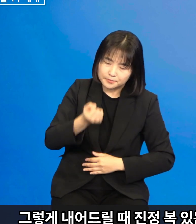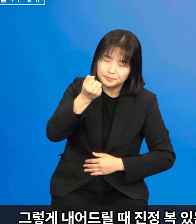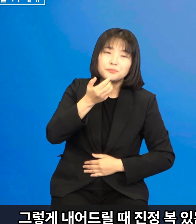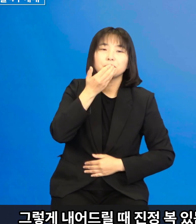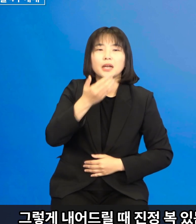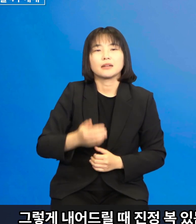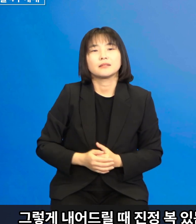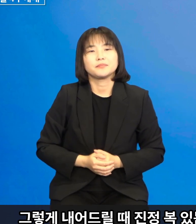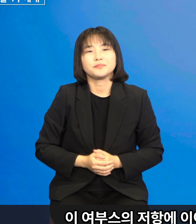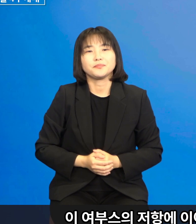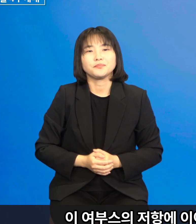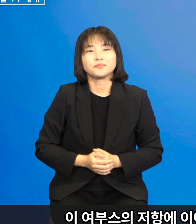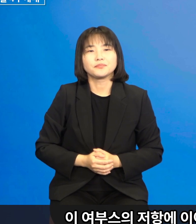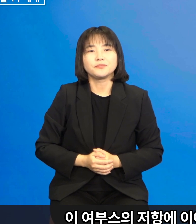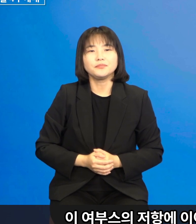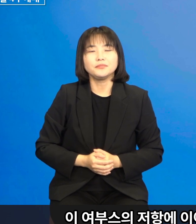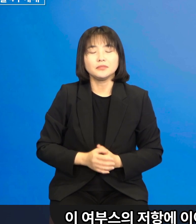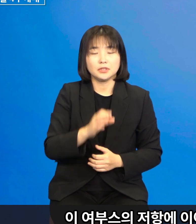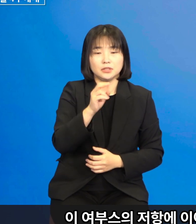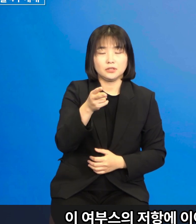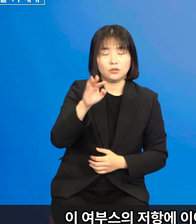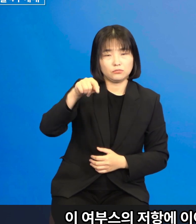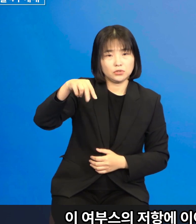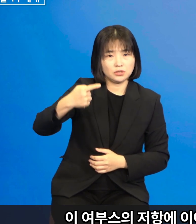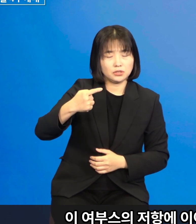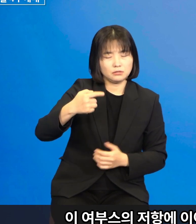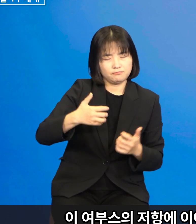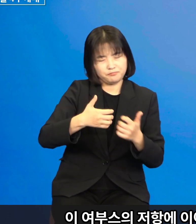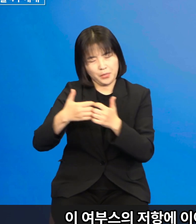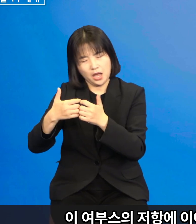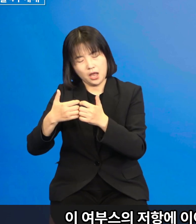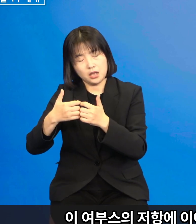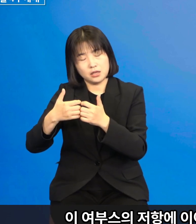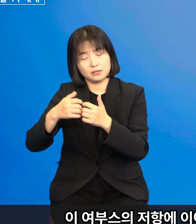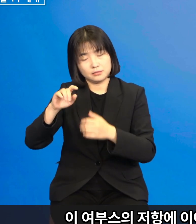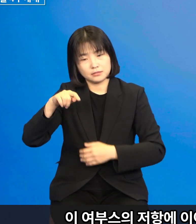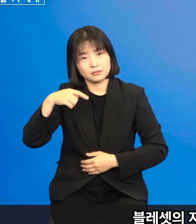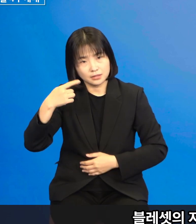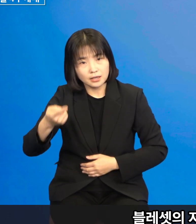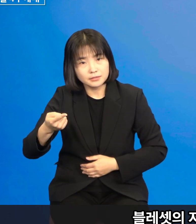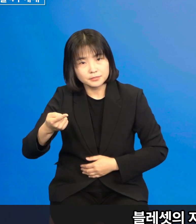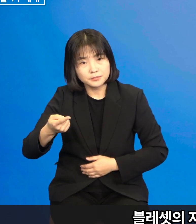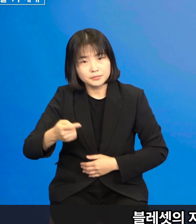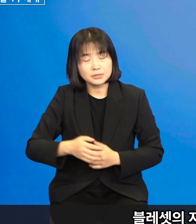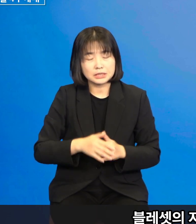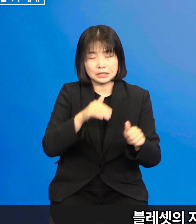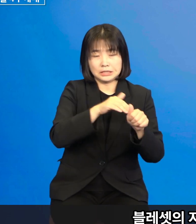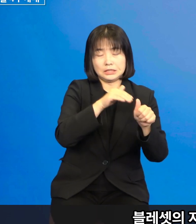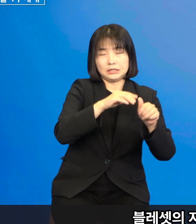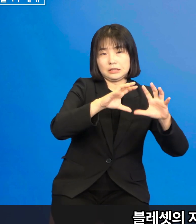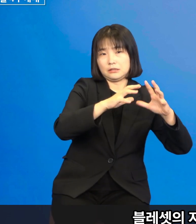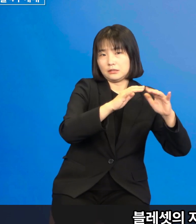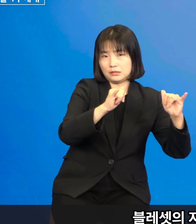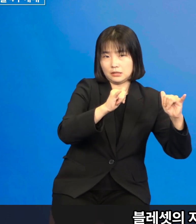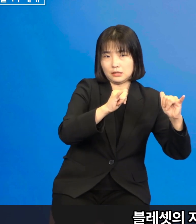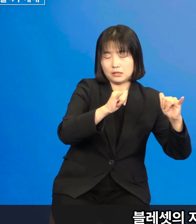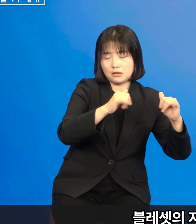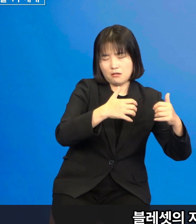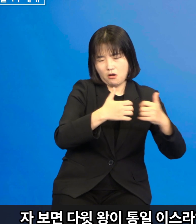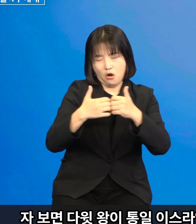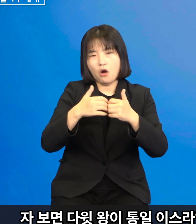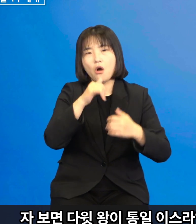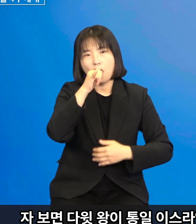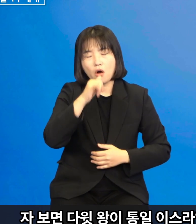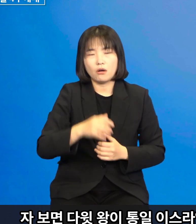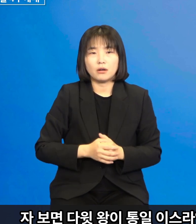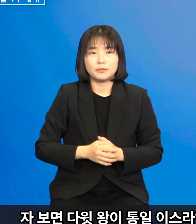믿습니다. 이 여보수의 저항에 이어 이제 그 다음에 읽어보시면 블레셋의 저항이 이어집니다.